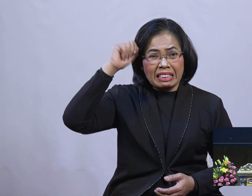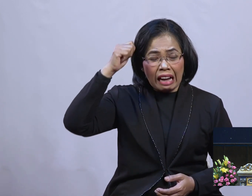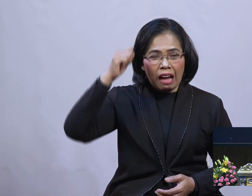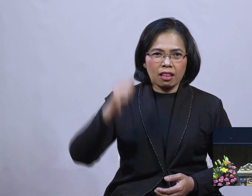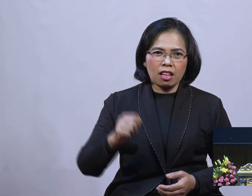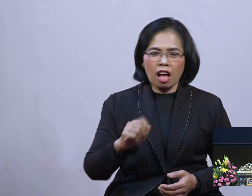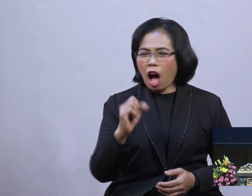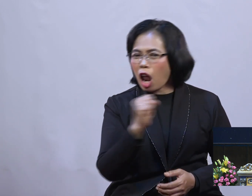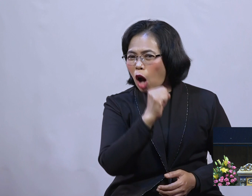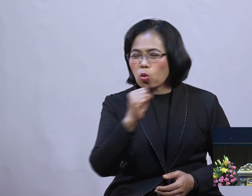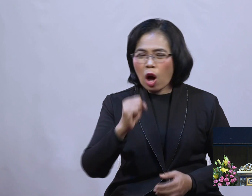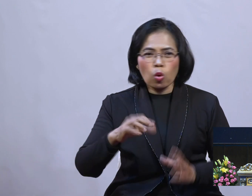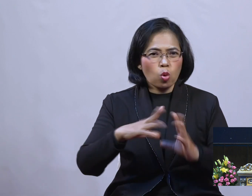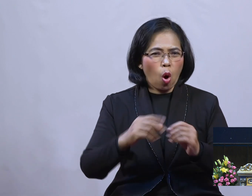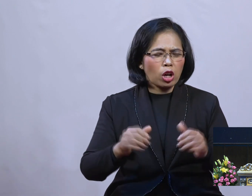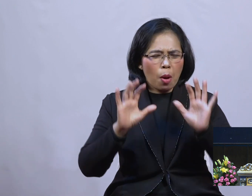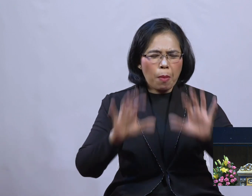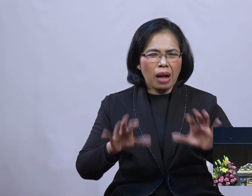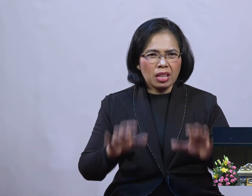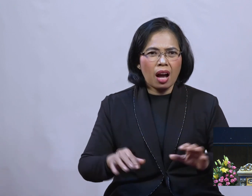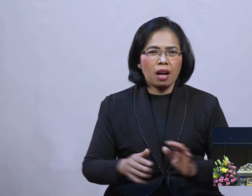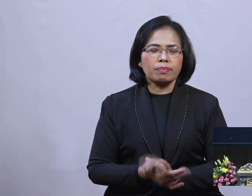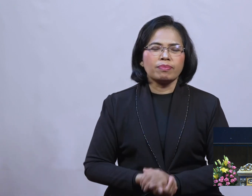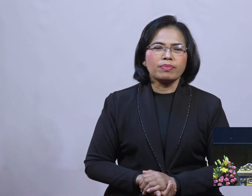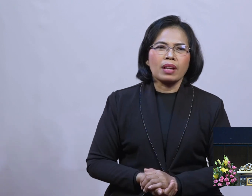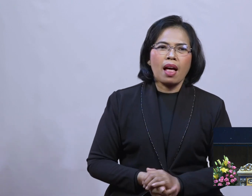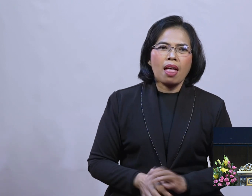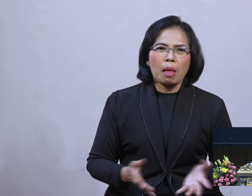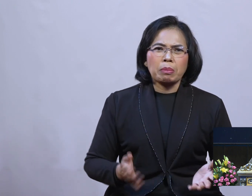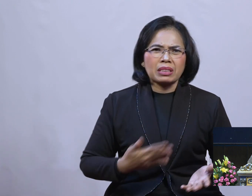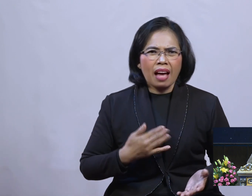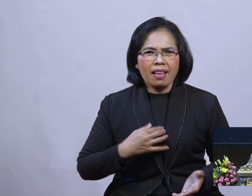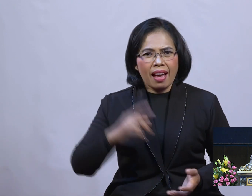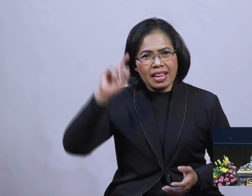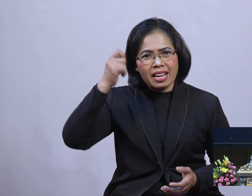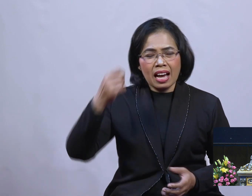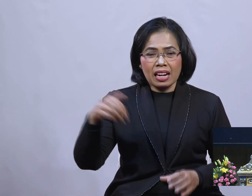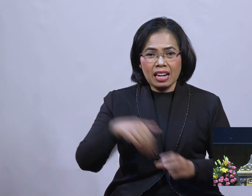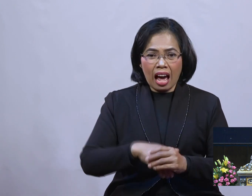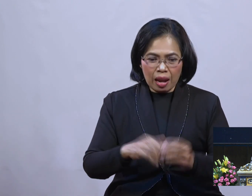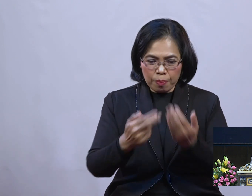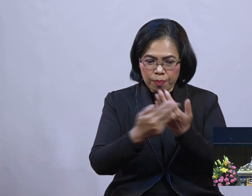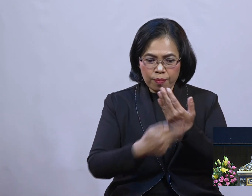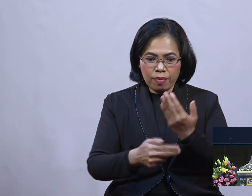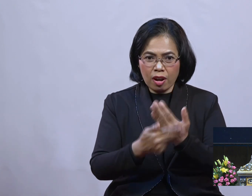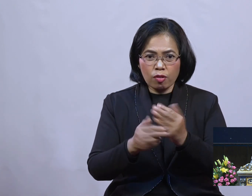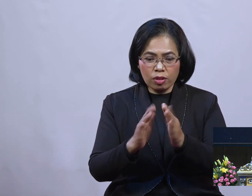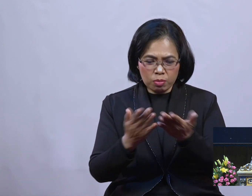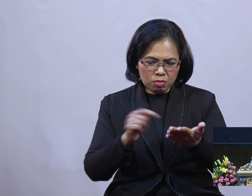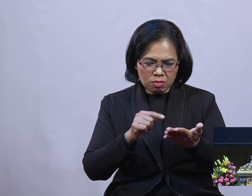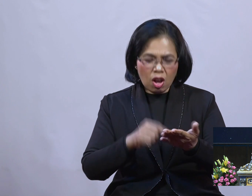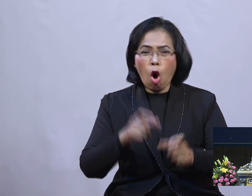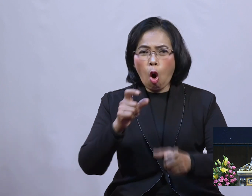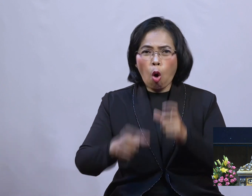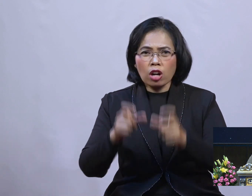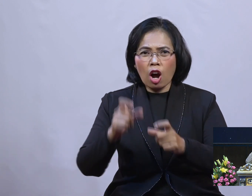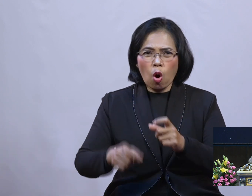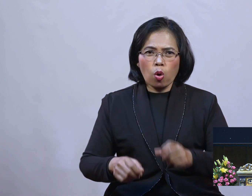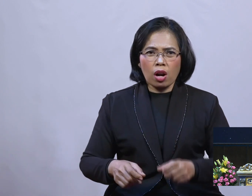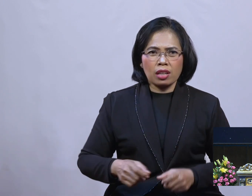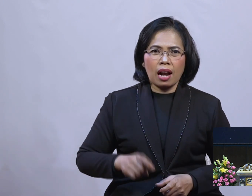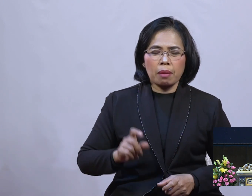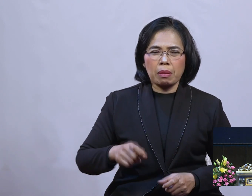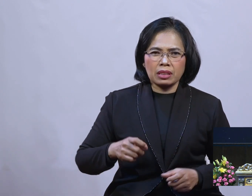Alkitab yang sudah ketahui tetapi ini yang saya hanya ingat dalam firman Tuhan orang-orang sombong Allah orang-orang yang masih dikuasai dan